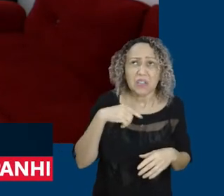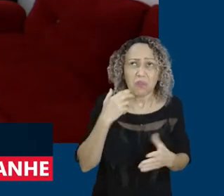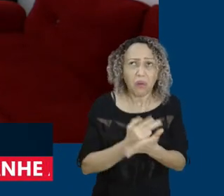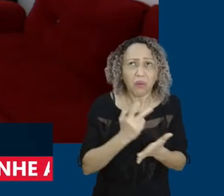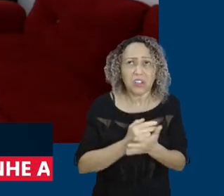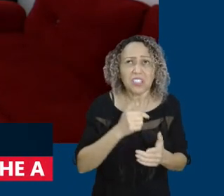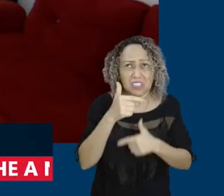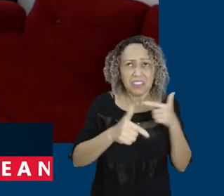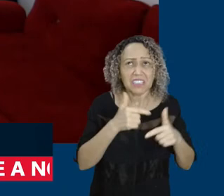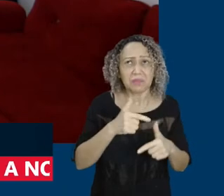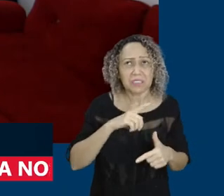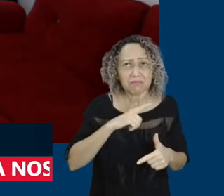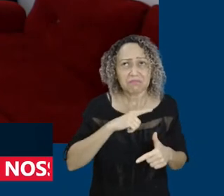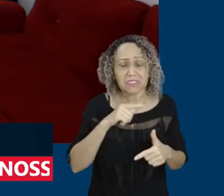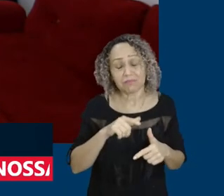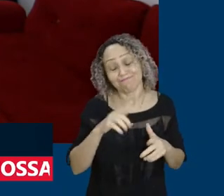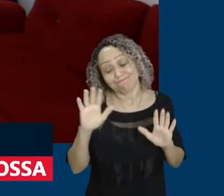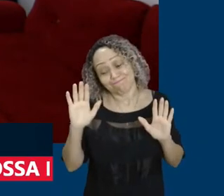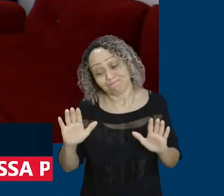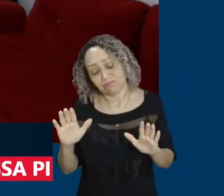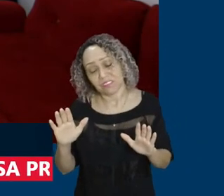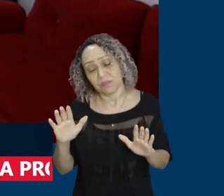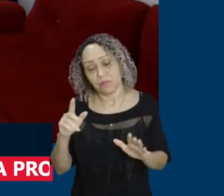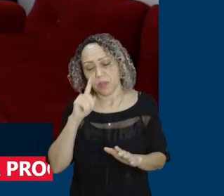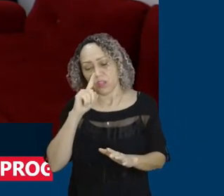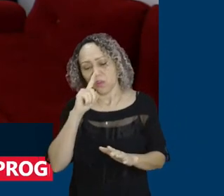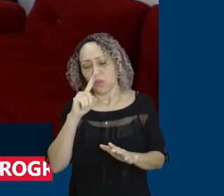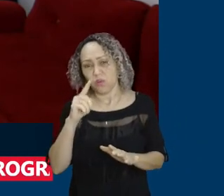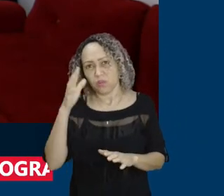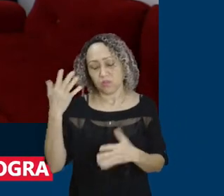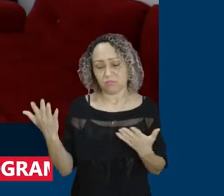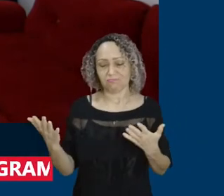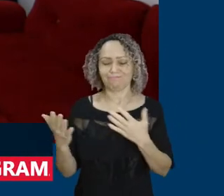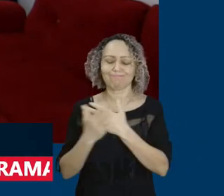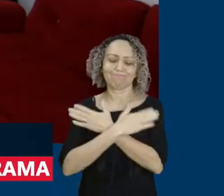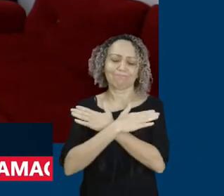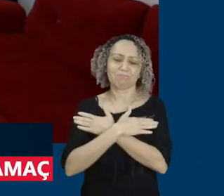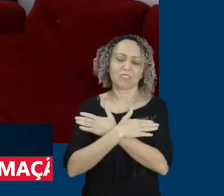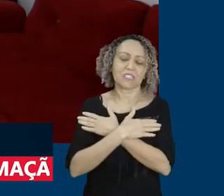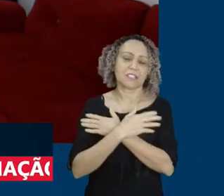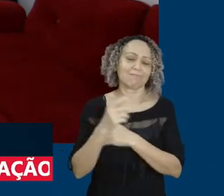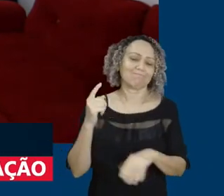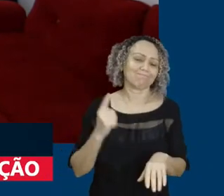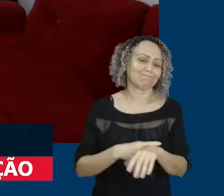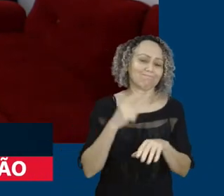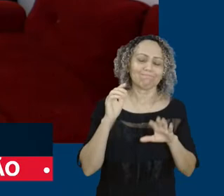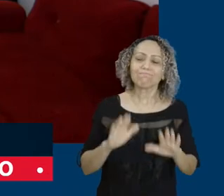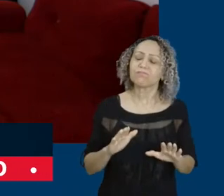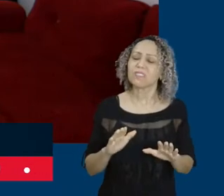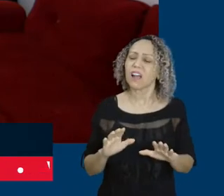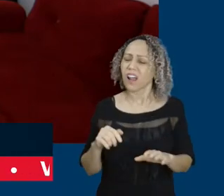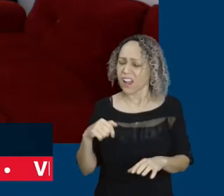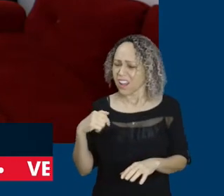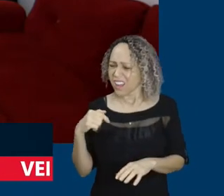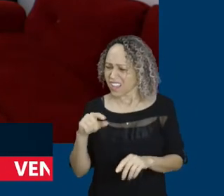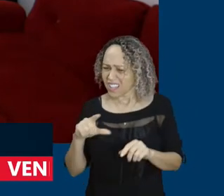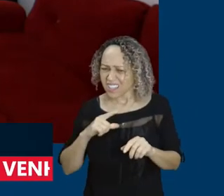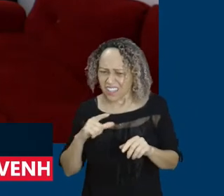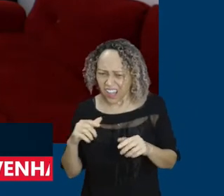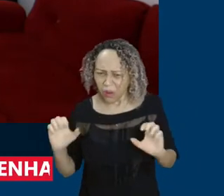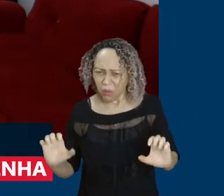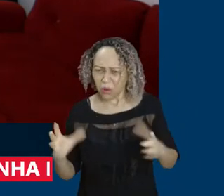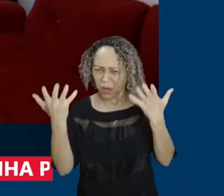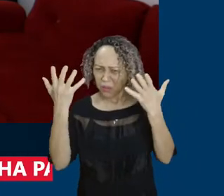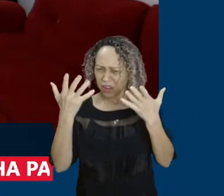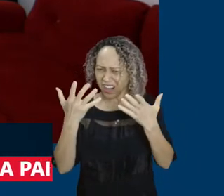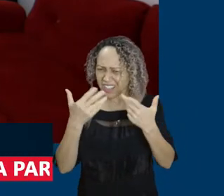na porta, porque ela está desempregada. Mesmo assim, não há nada a ser comemorado, uma vez que a nossa taxa de desemprego,